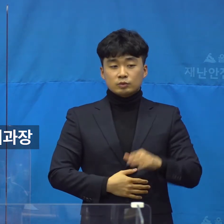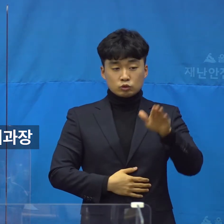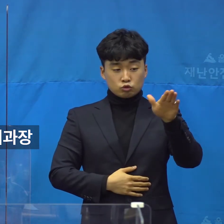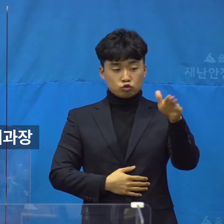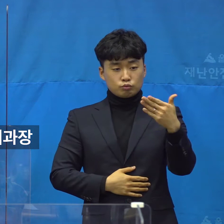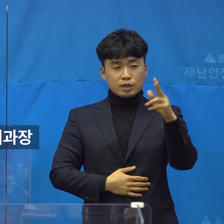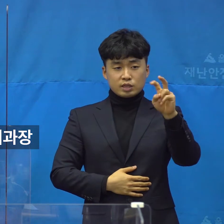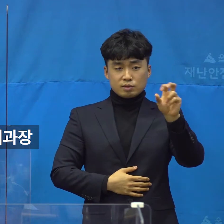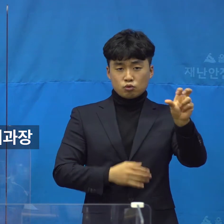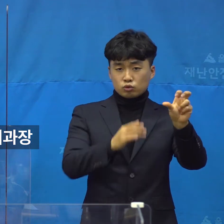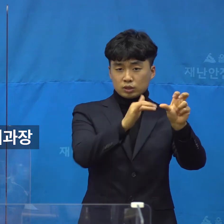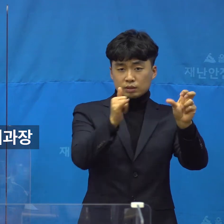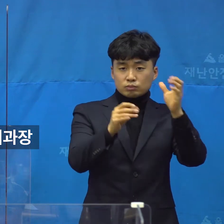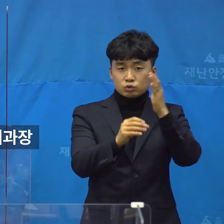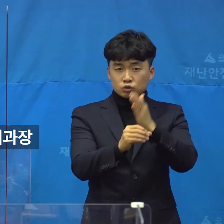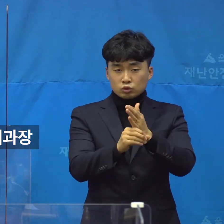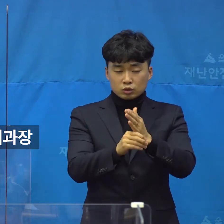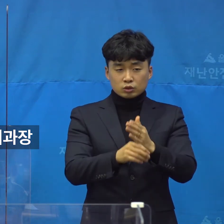925명 중